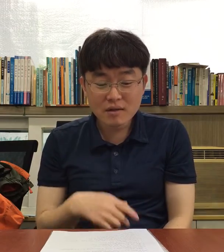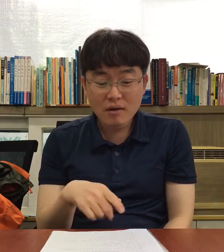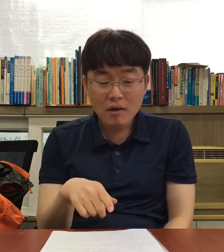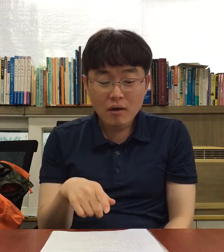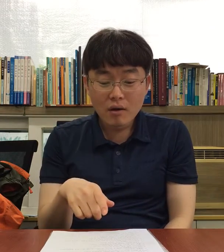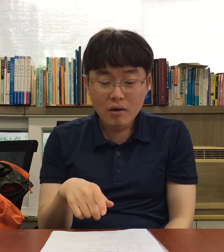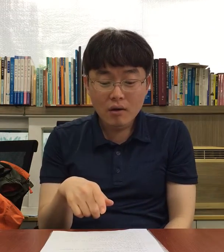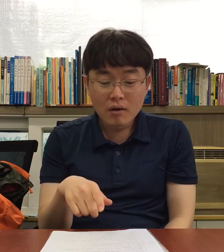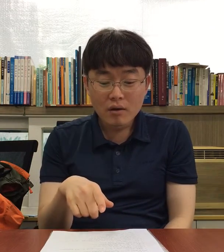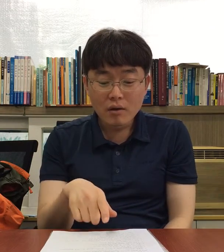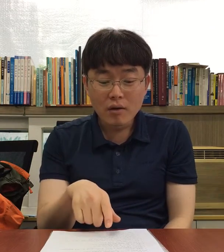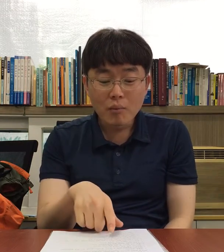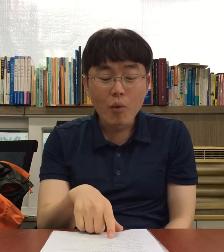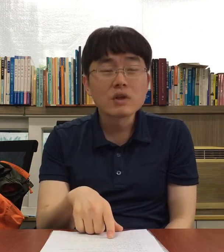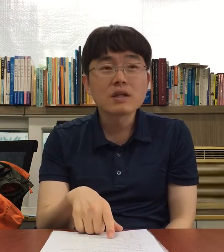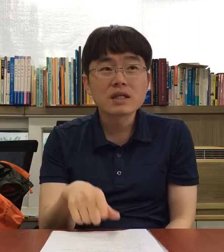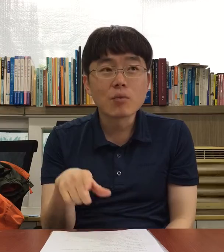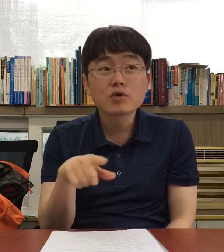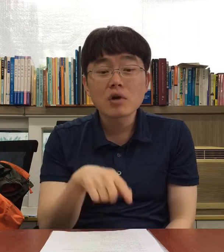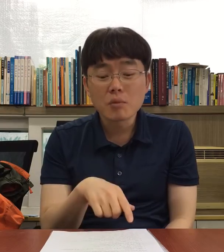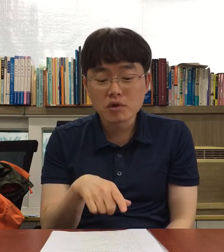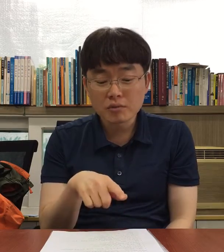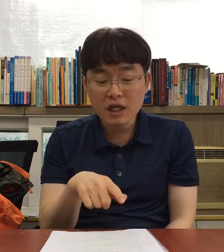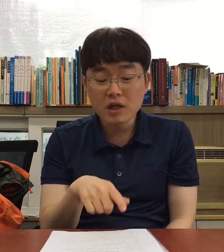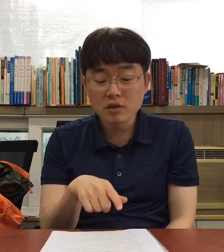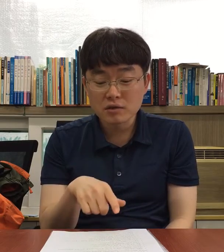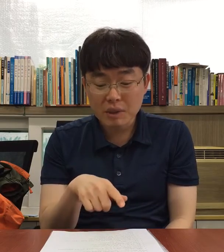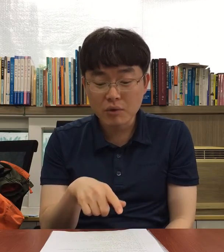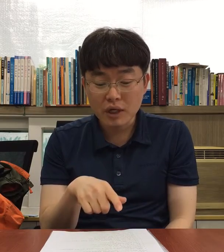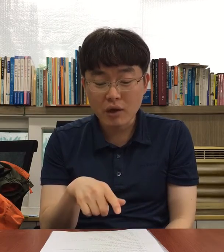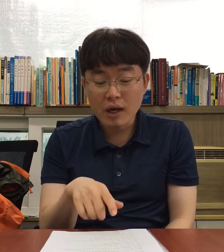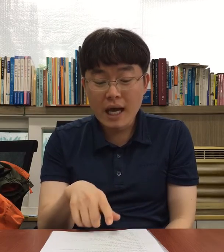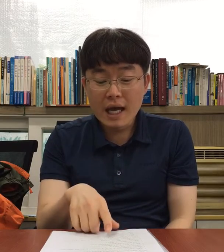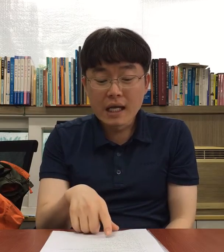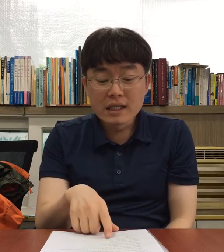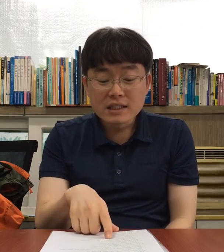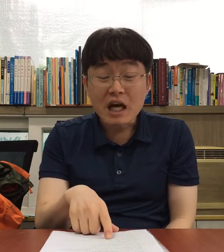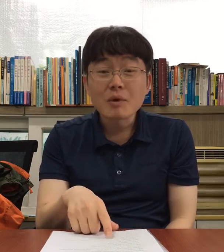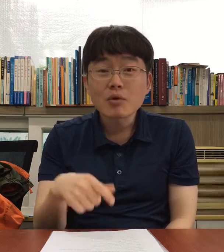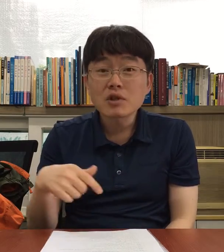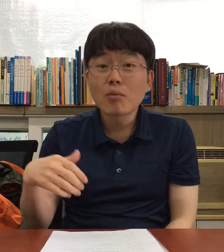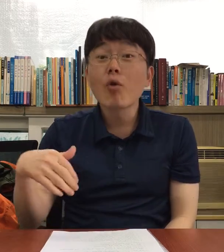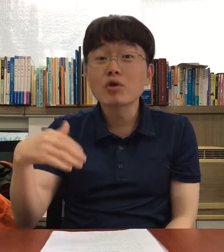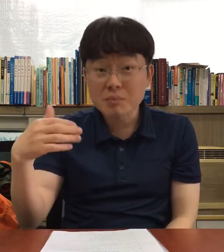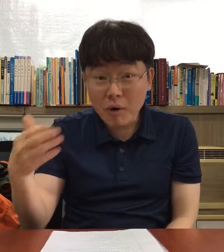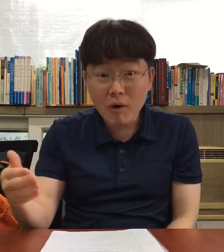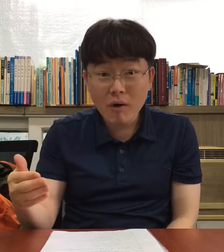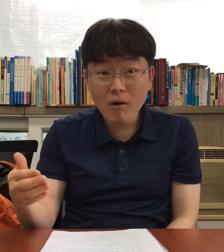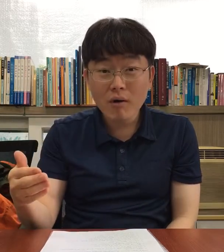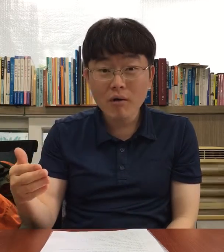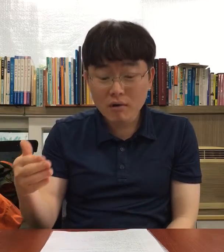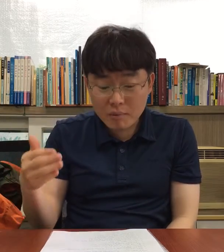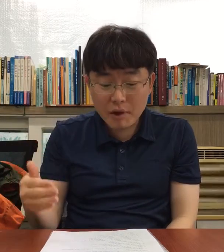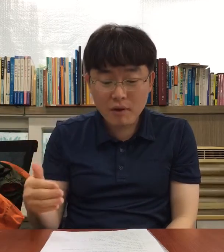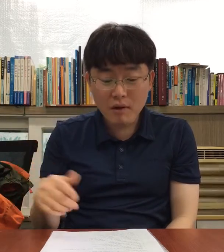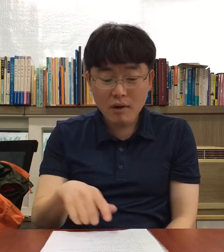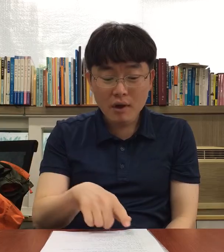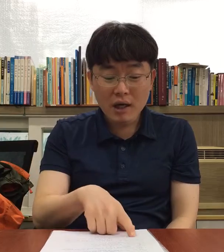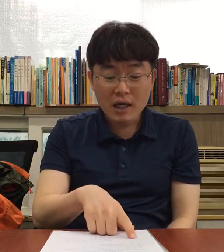그래서 그 목적을 먼저 좀 살려서 좀 해볼게요. 장미꽃을 모으고 싶어? 그러면